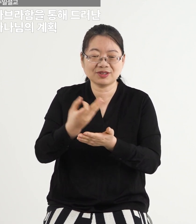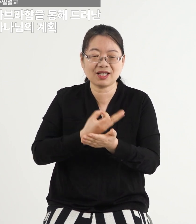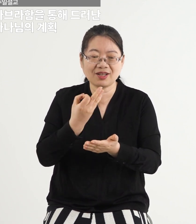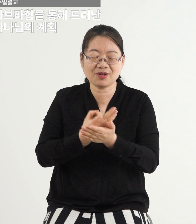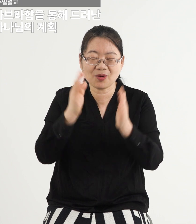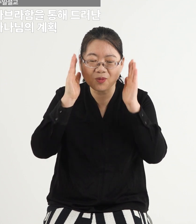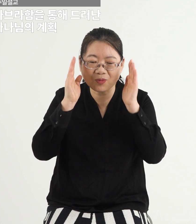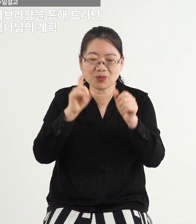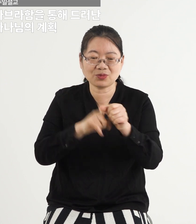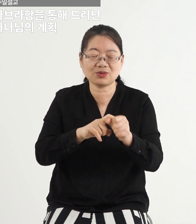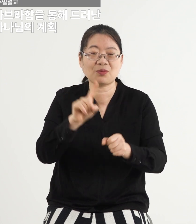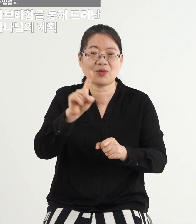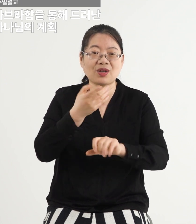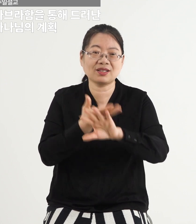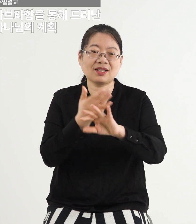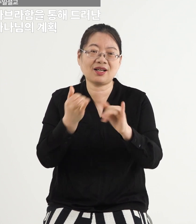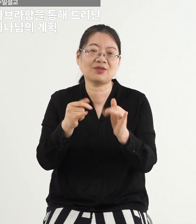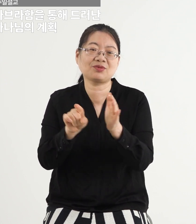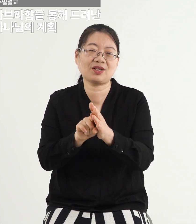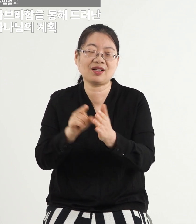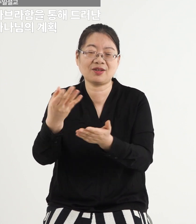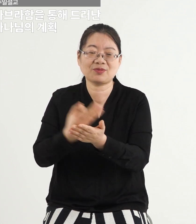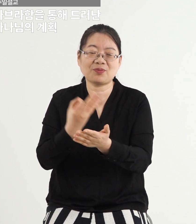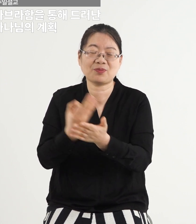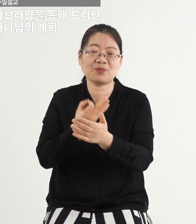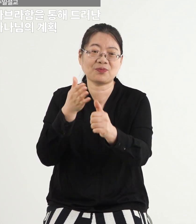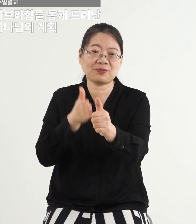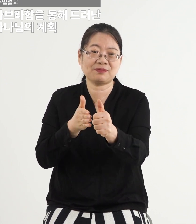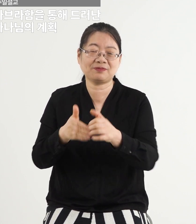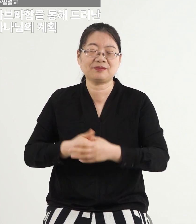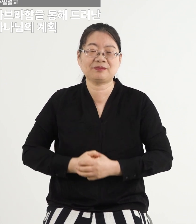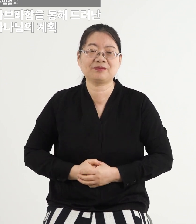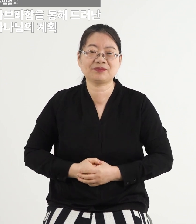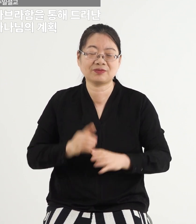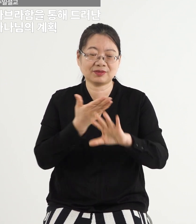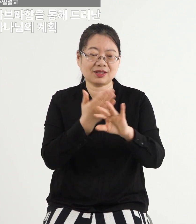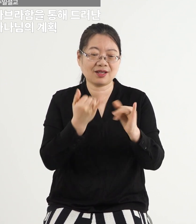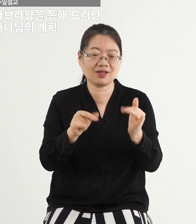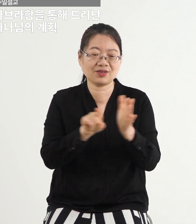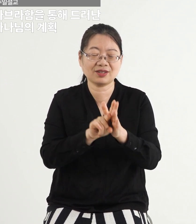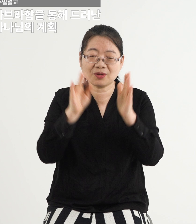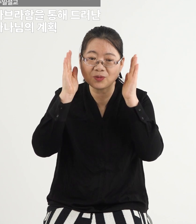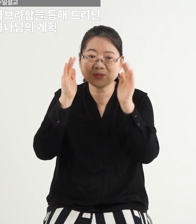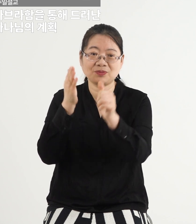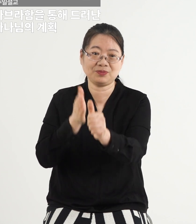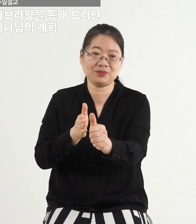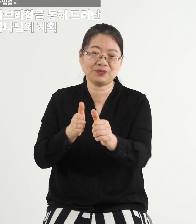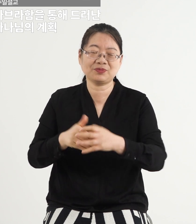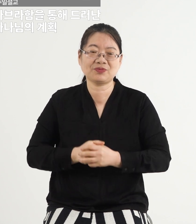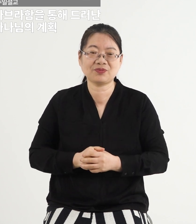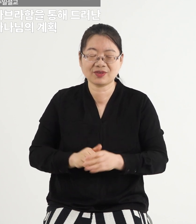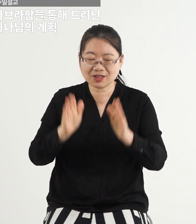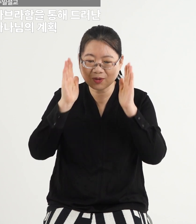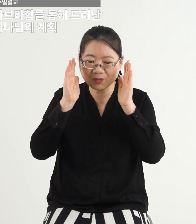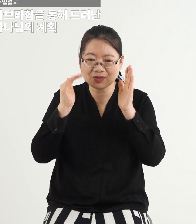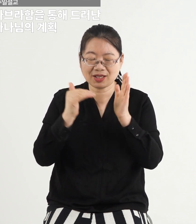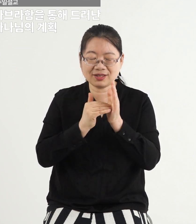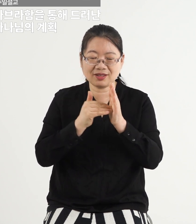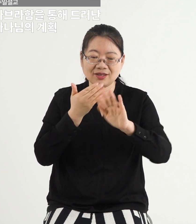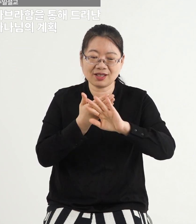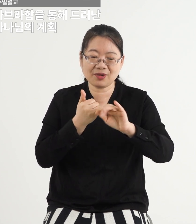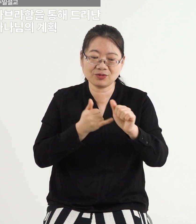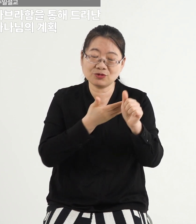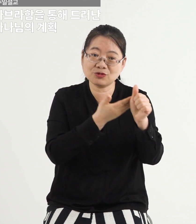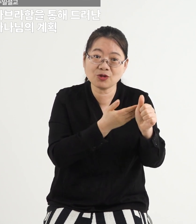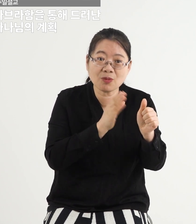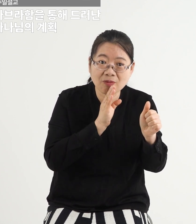되냐 하면 남을 위해서 돈을 벌어야 됩니다. 남을 위해서 공부를 해야 됩니다. 공부해서 남주나 그래요.